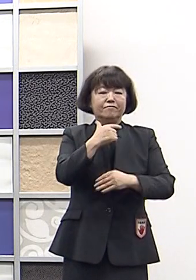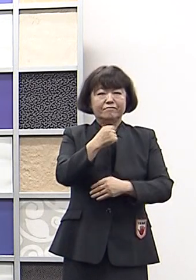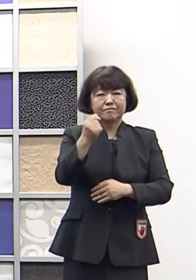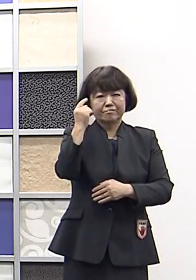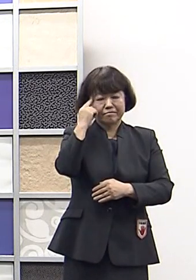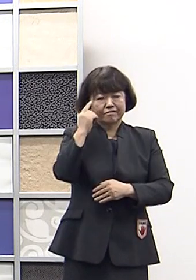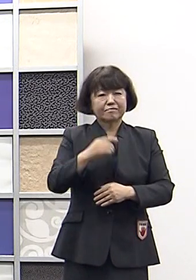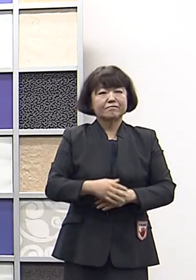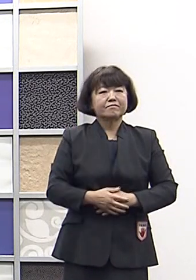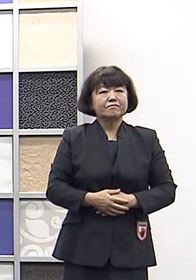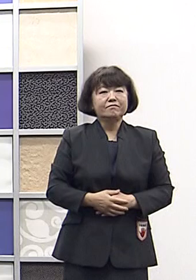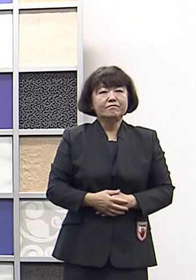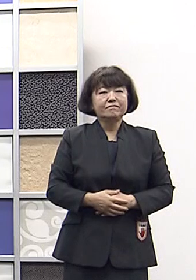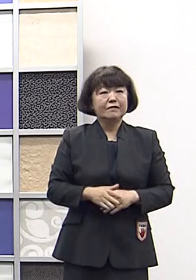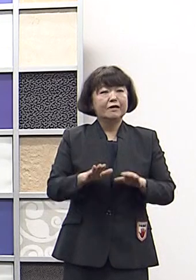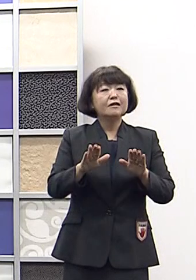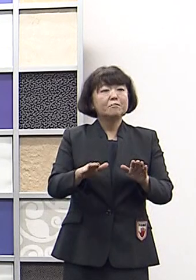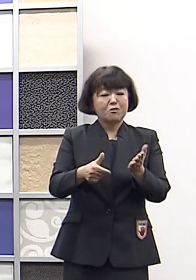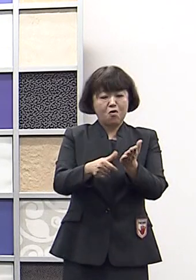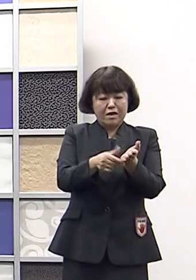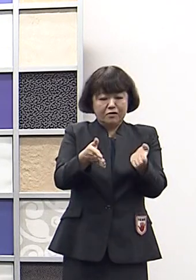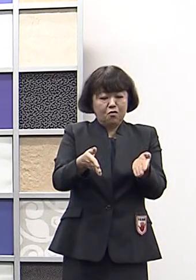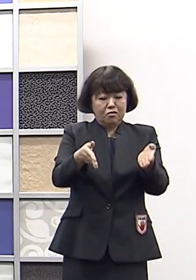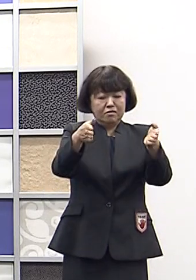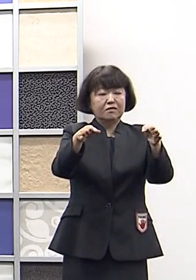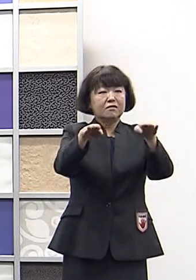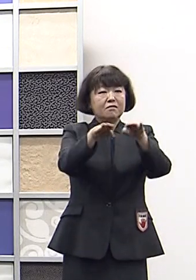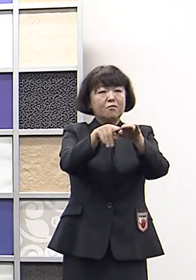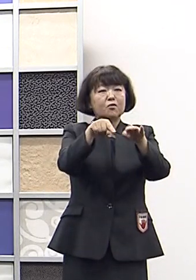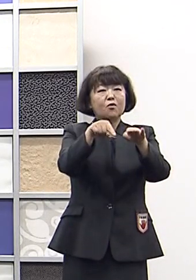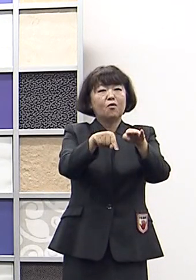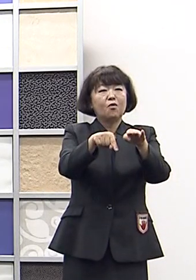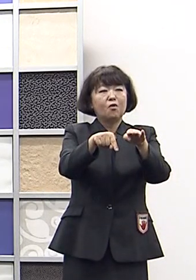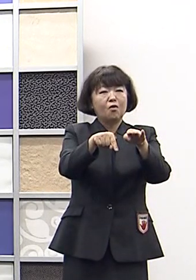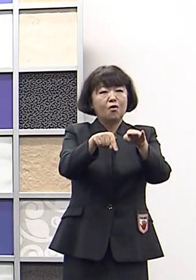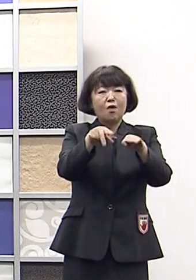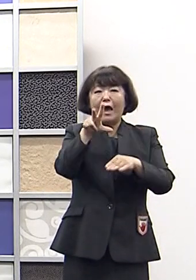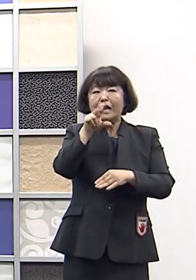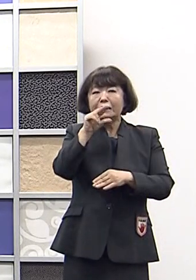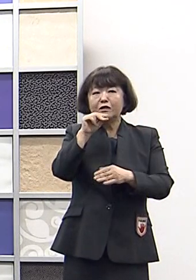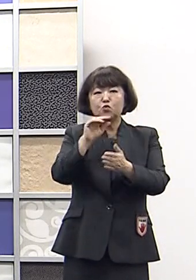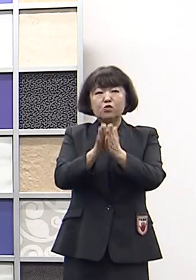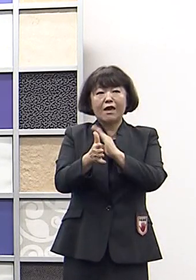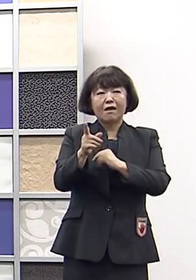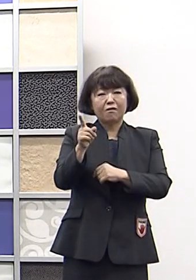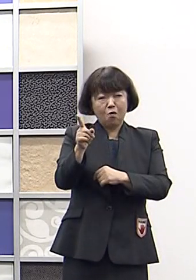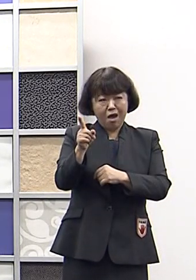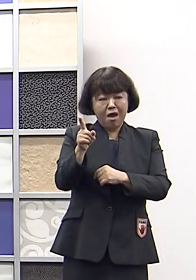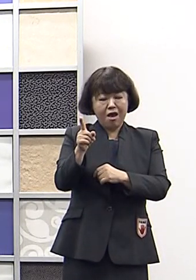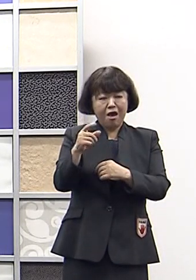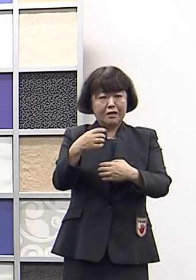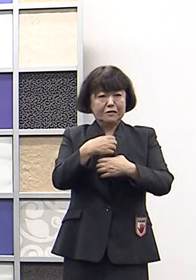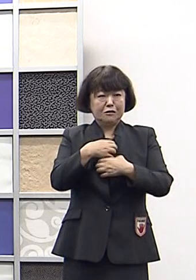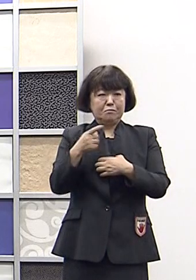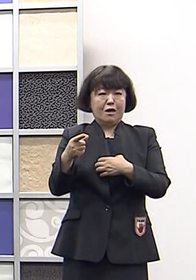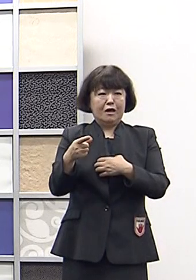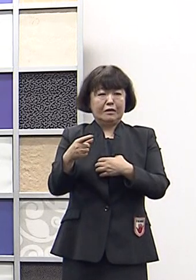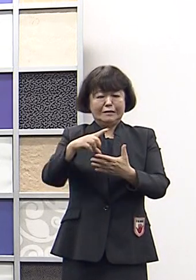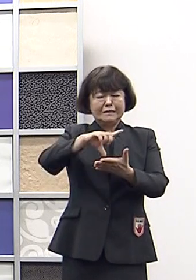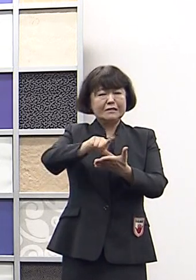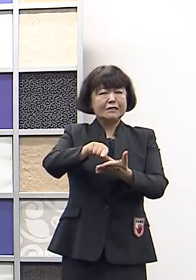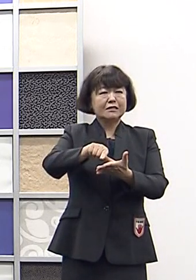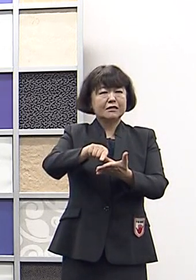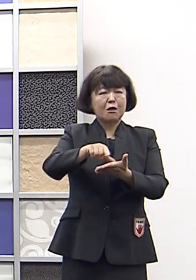。まあ、実際今の駅舎に関する議論の中でも、まあ、例えば岐阜県さんなんかは本当に心配されてますが、その地域分断になってしまうんではないか